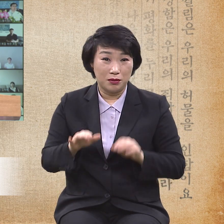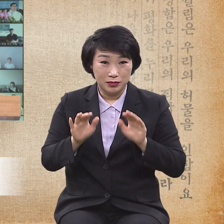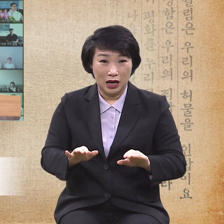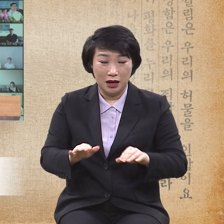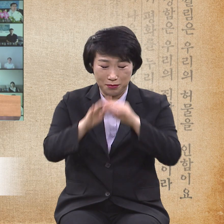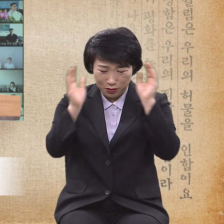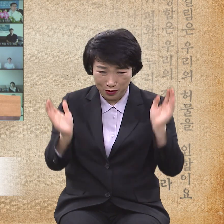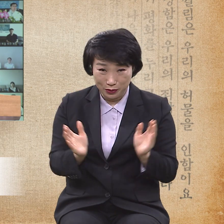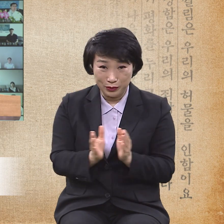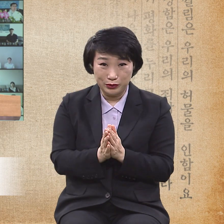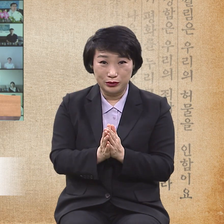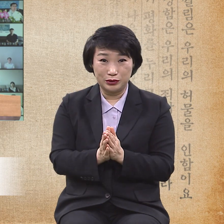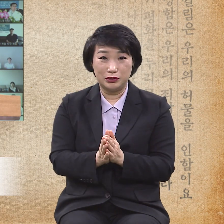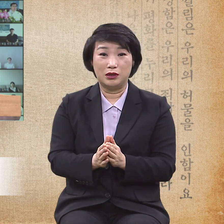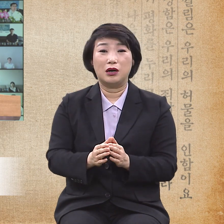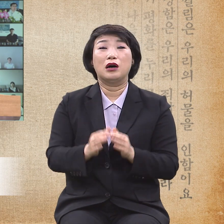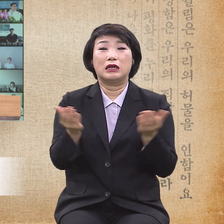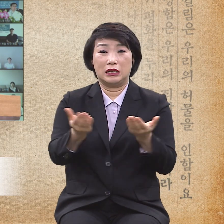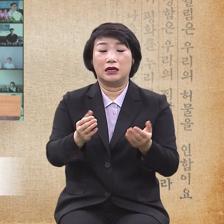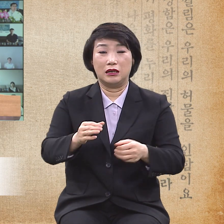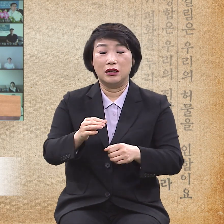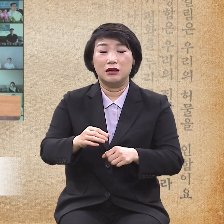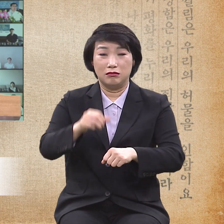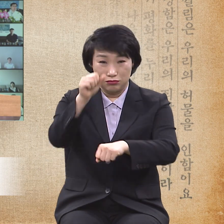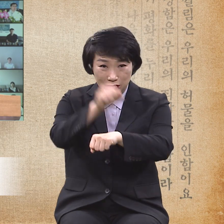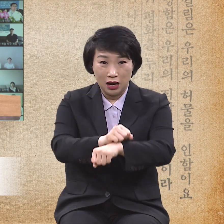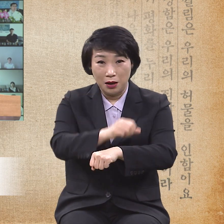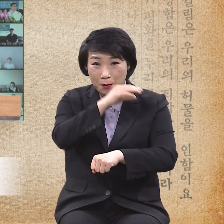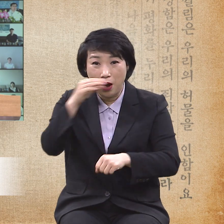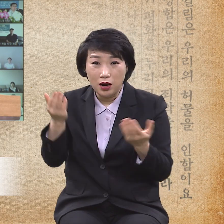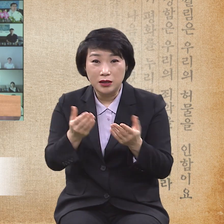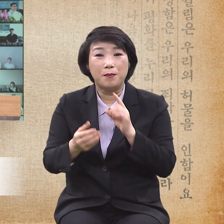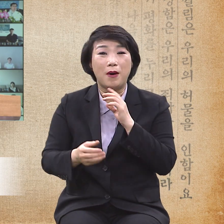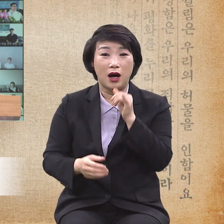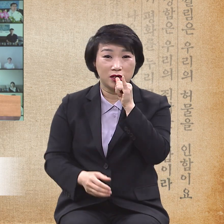다 옳은 일만 했다. 옳은 일만 했다.